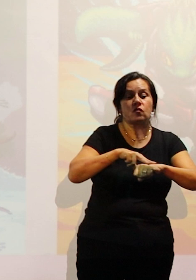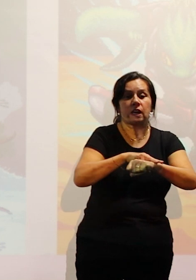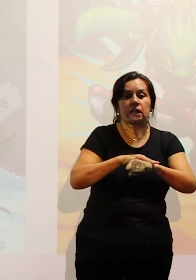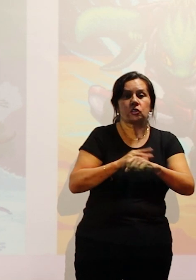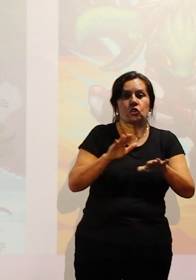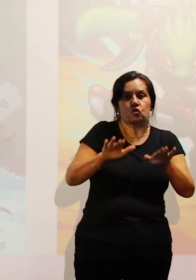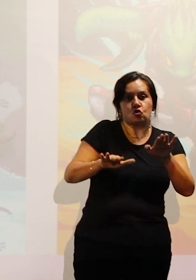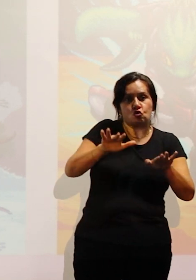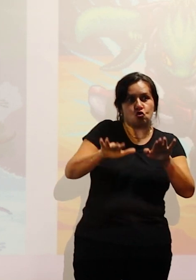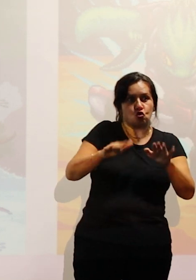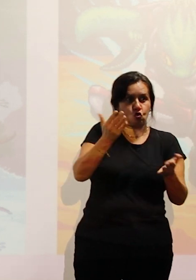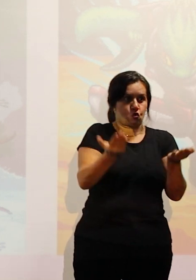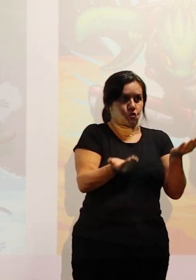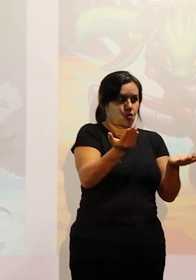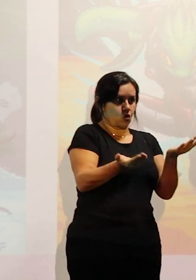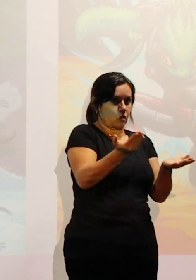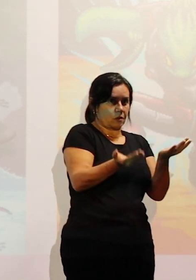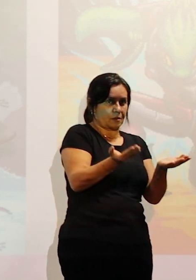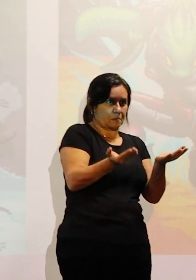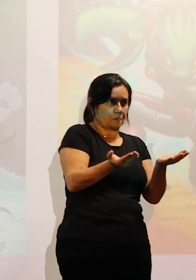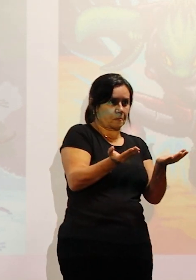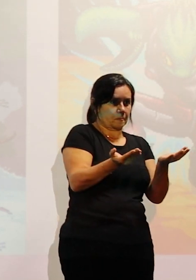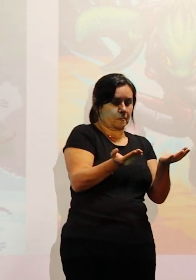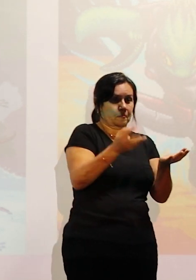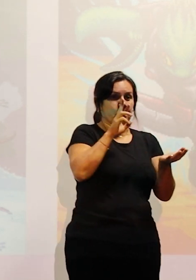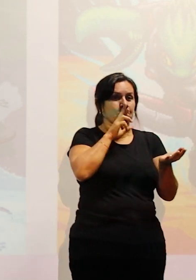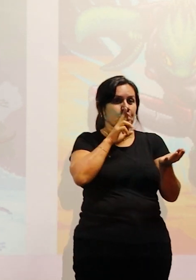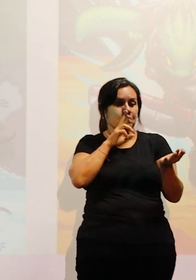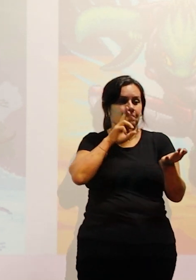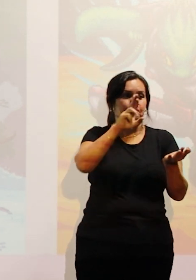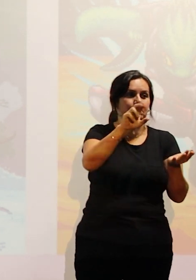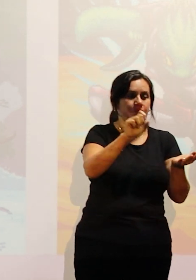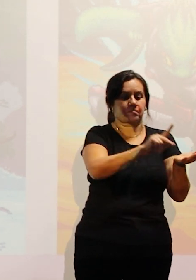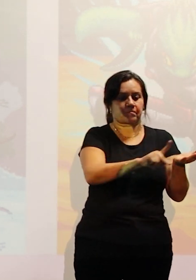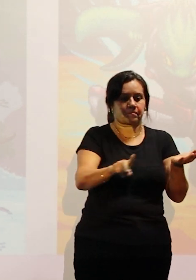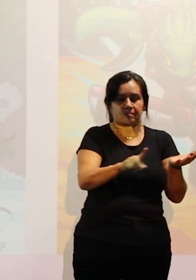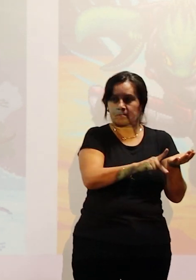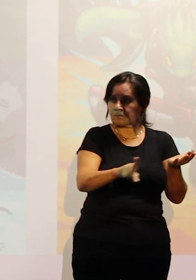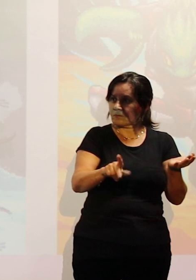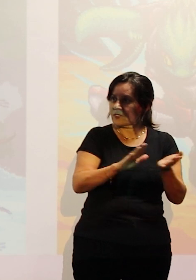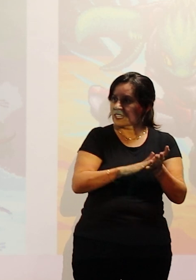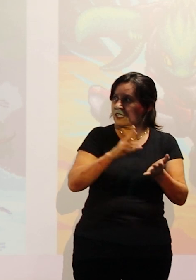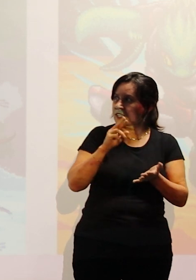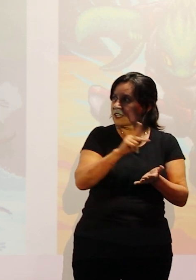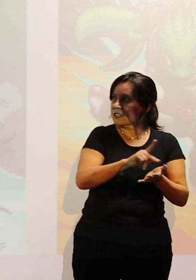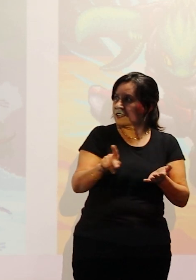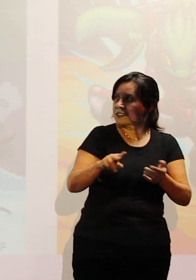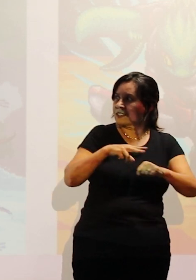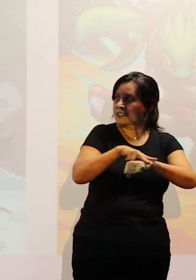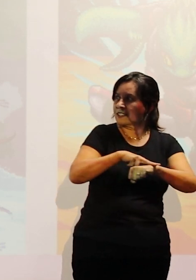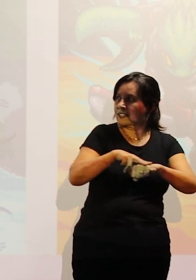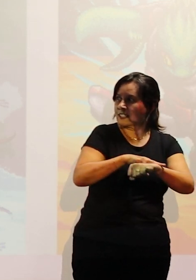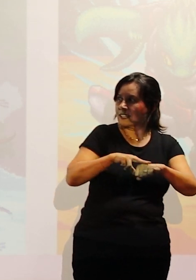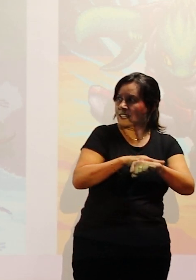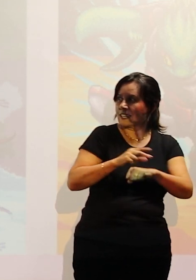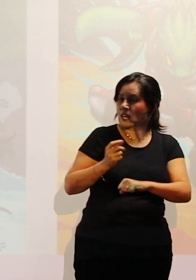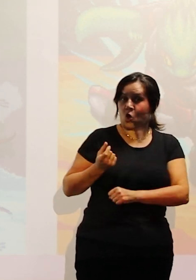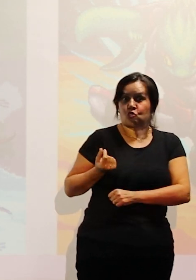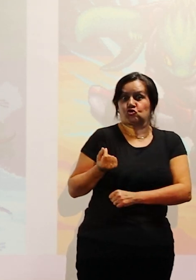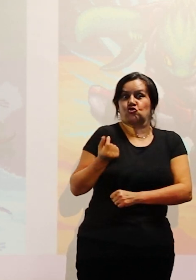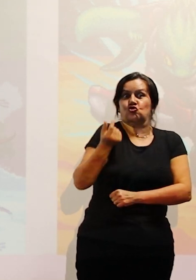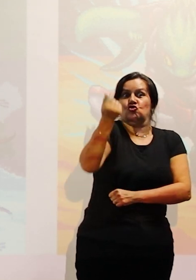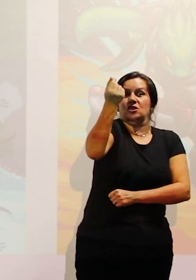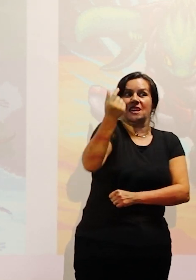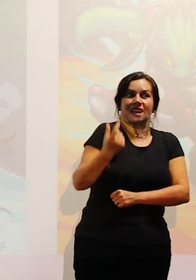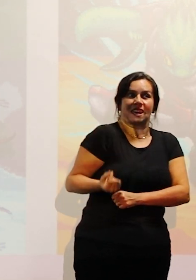ele quis fazer questão de dizer as respostas bizarras que o pessoal deu. Uma das respostas que o pessoal falou que verde é a cor do dólar, dólar é dinheiro e